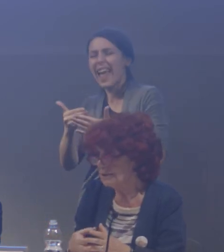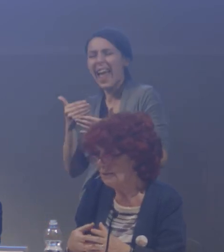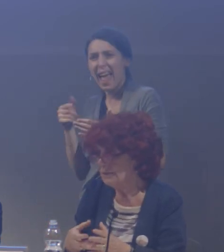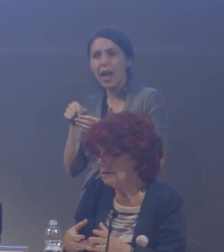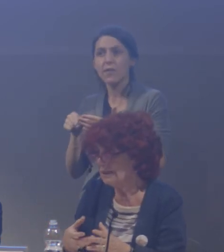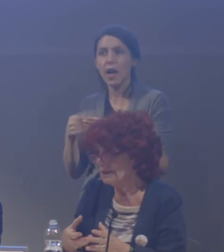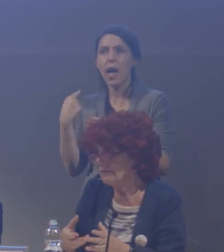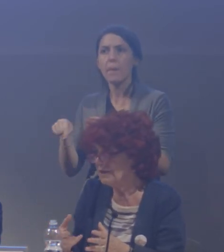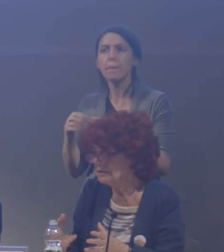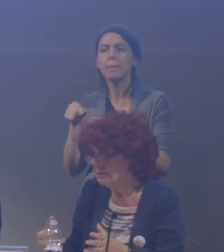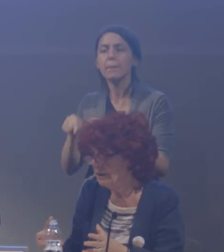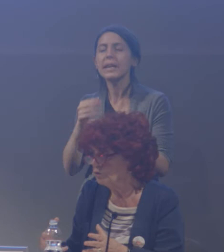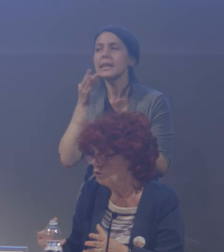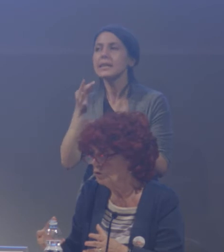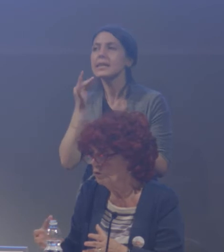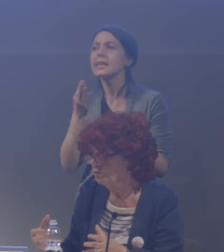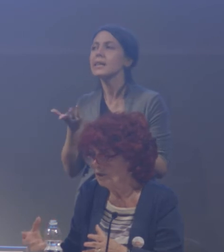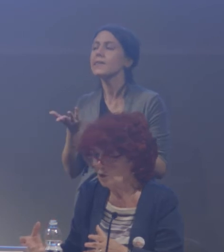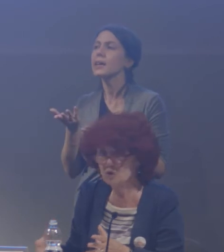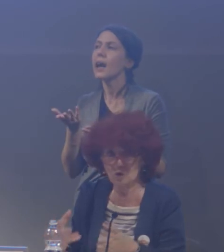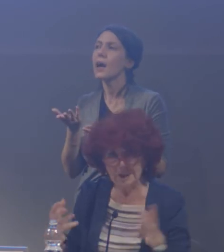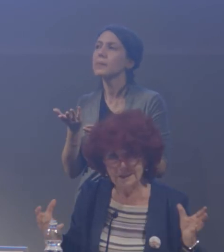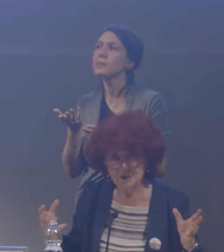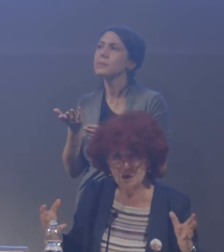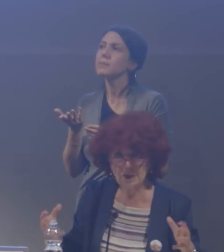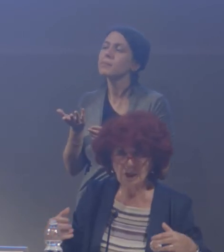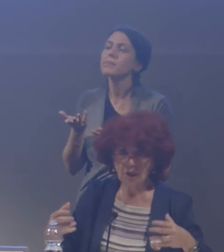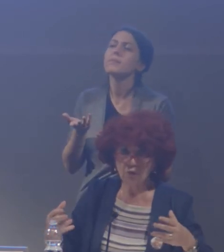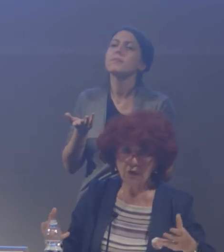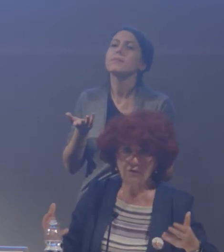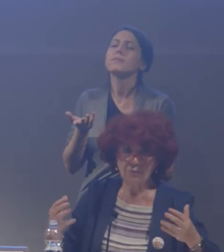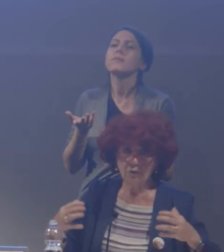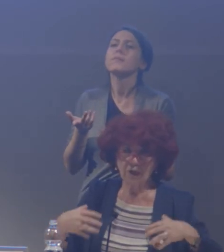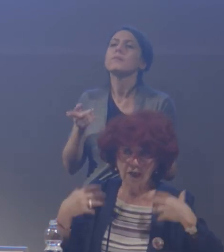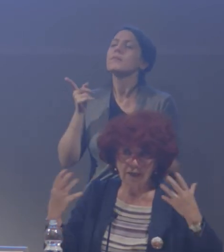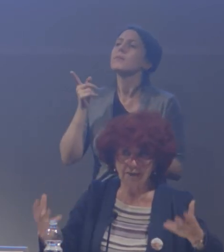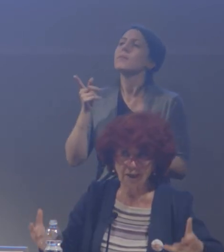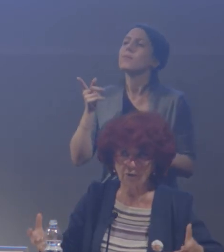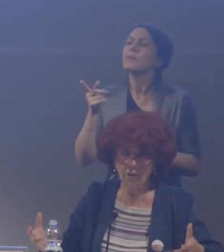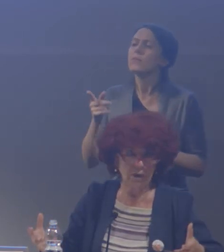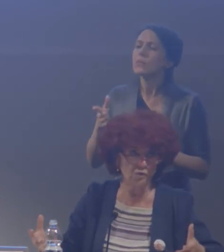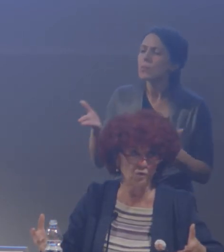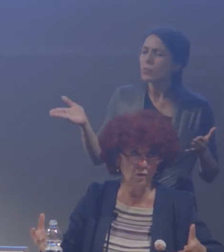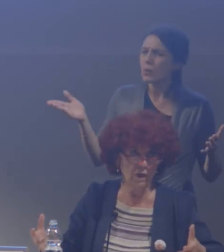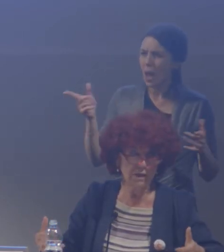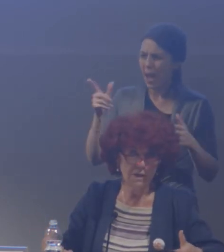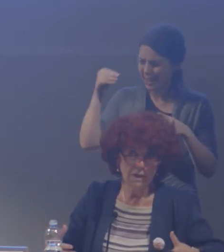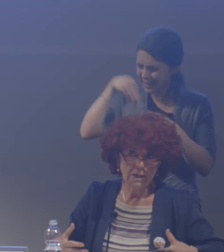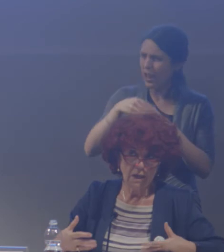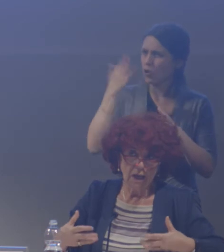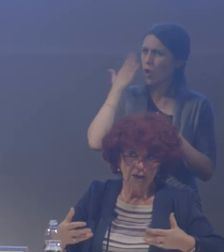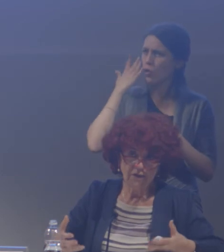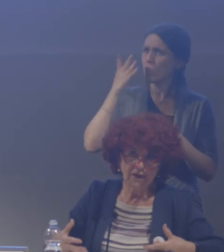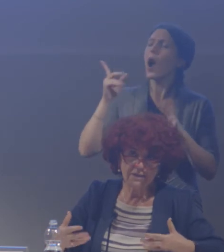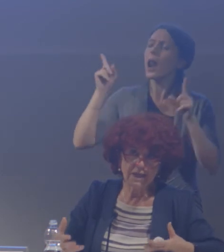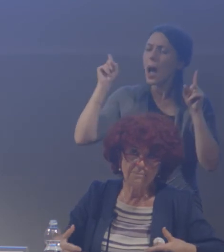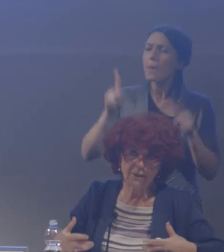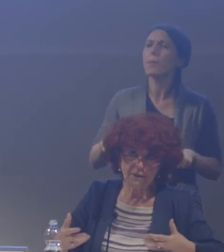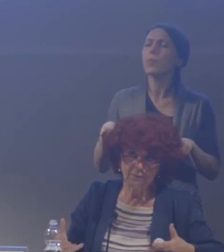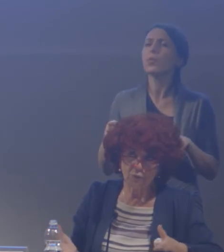è esattamente l'attraversamento di un percorso che dice tu devi poter anche dentro la scuola